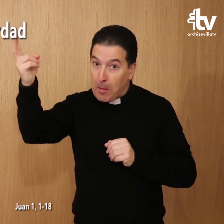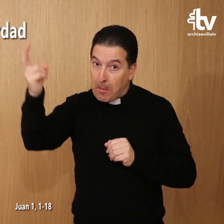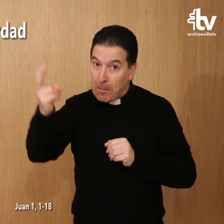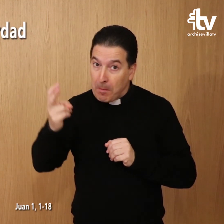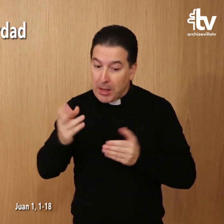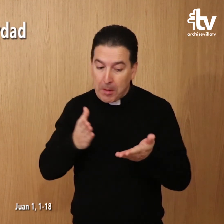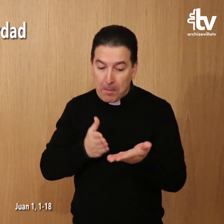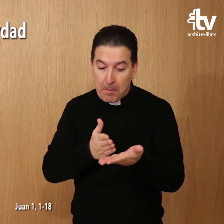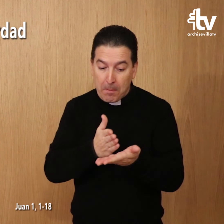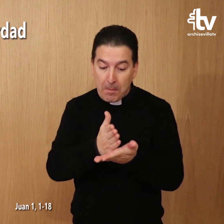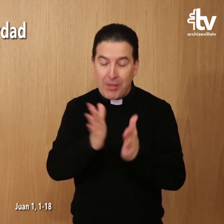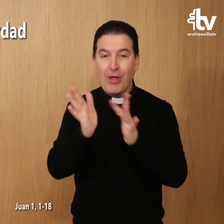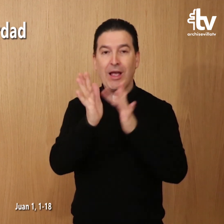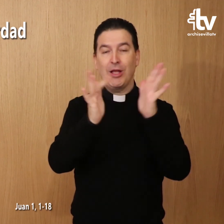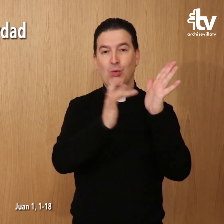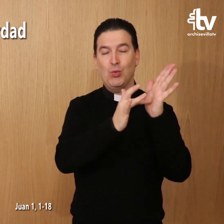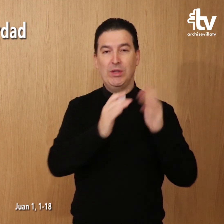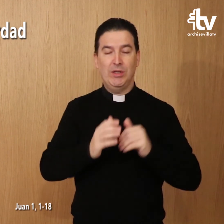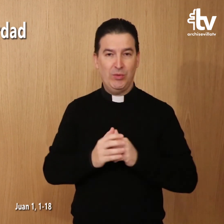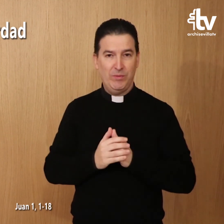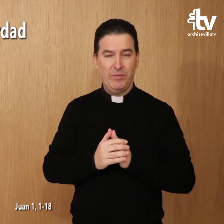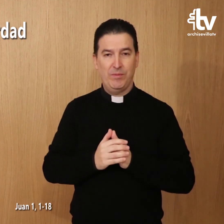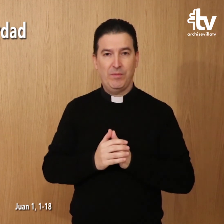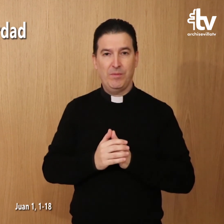nos han llegado por medio de Jesucristo.